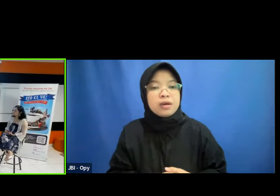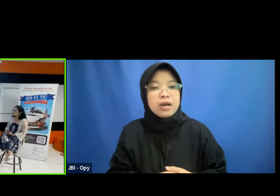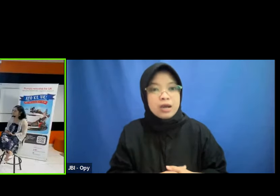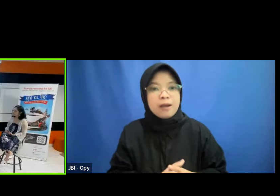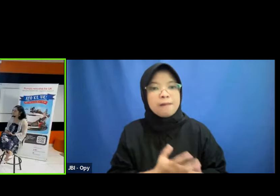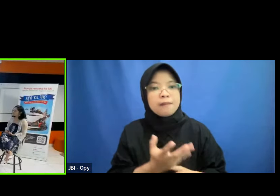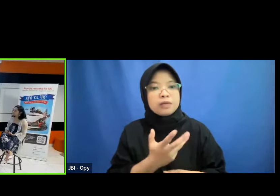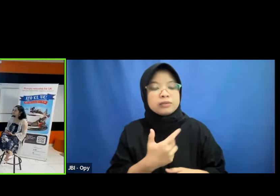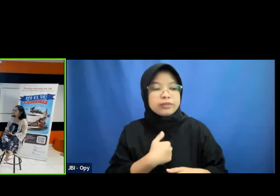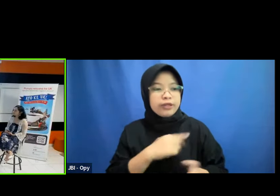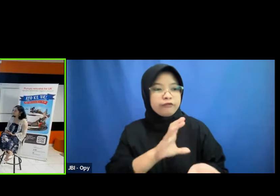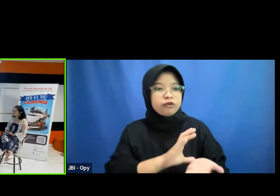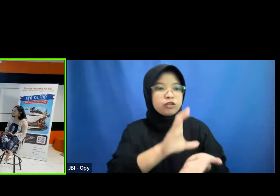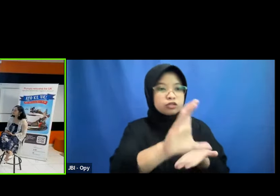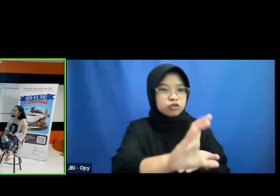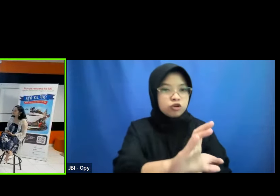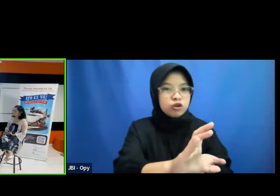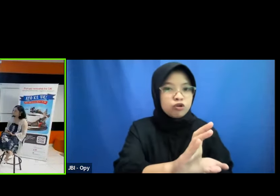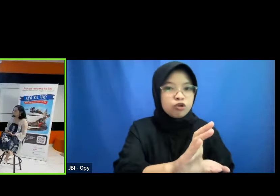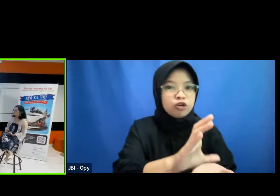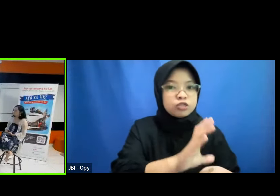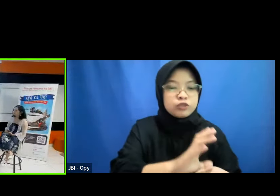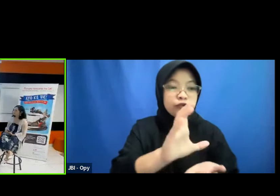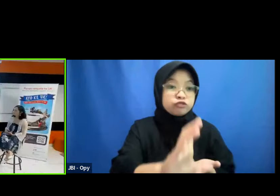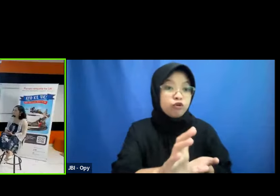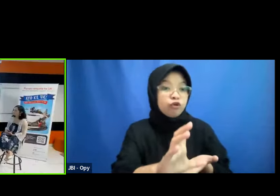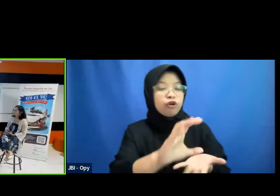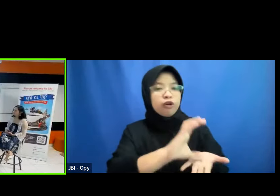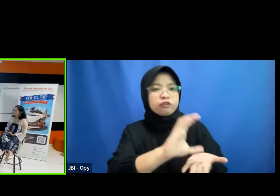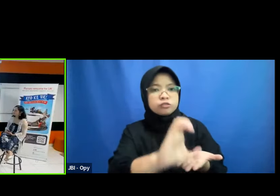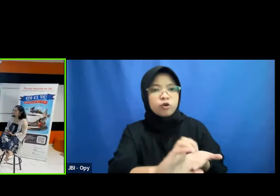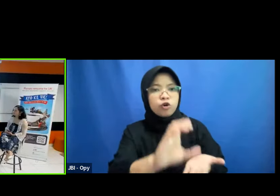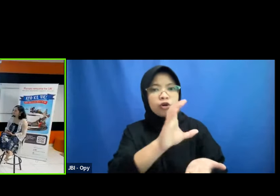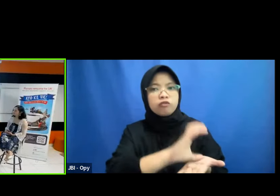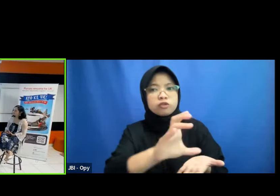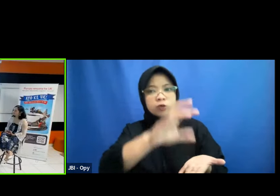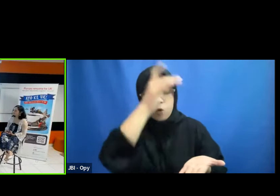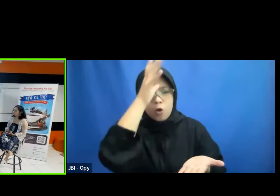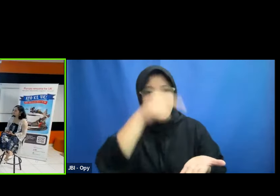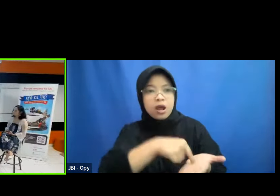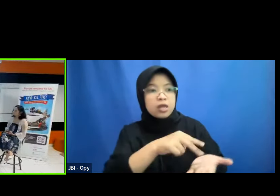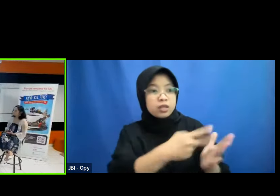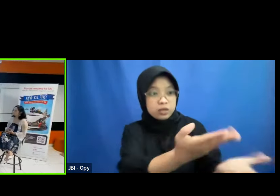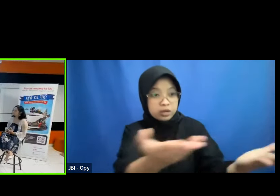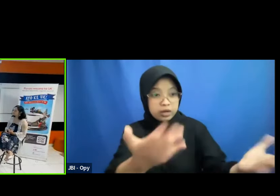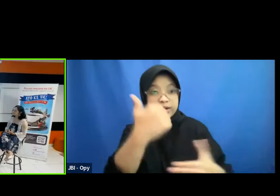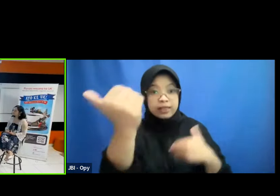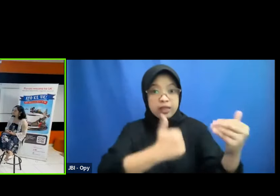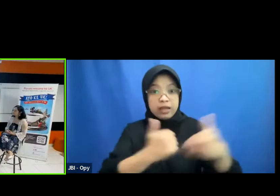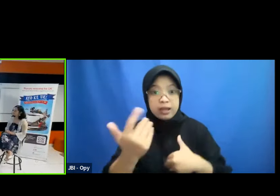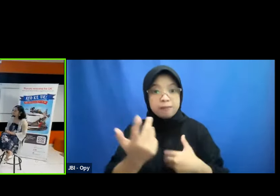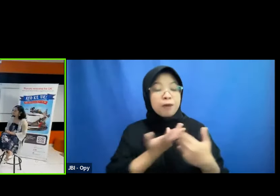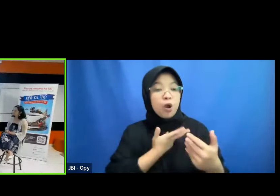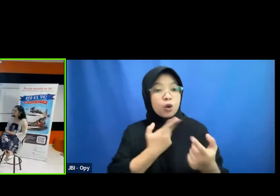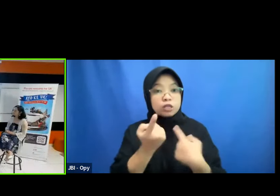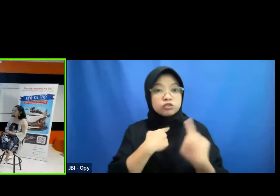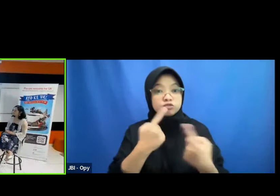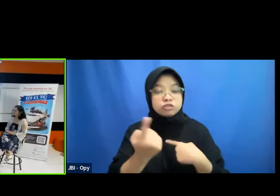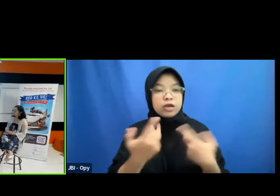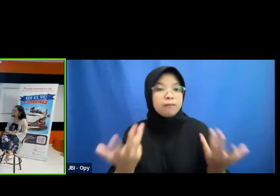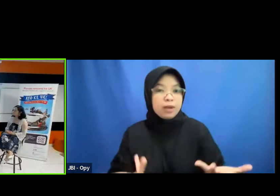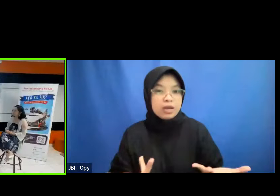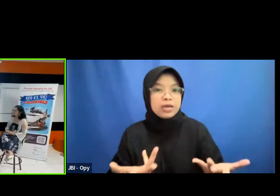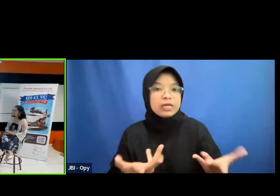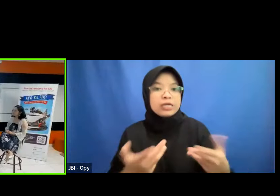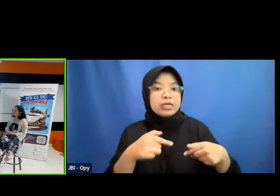investor jadi kayak Dragon dan gituah ya kami tuh eh investor dan Kalian sedang datang mendiskusikan This is